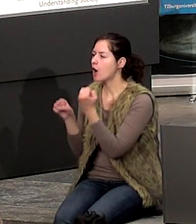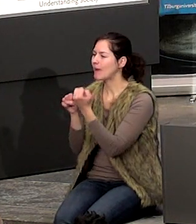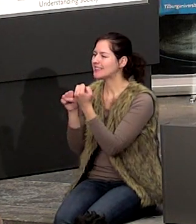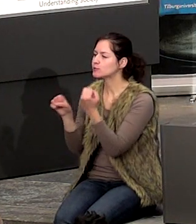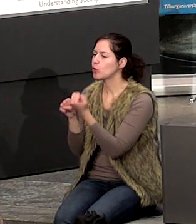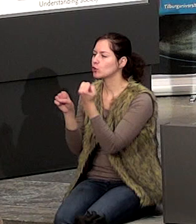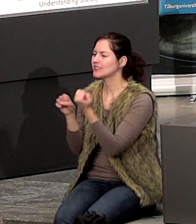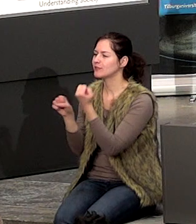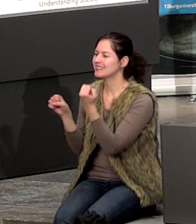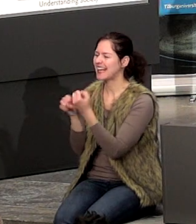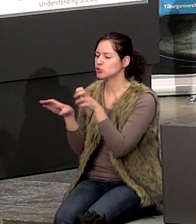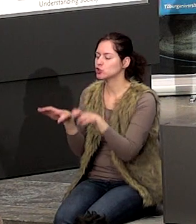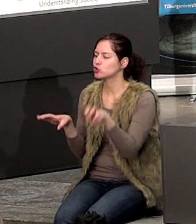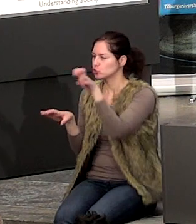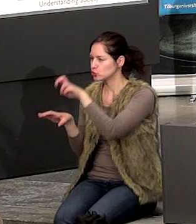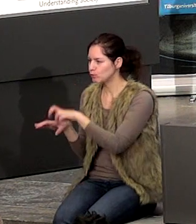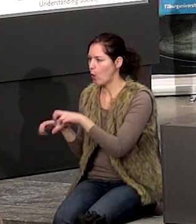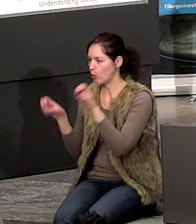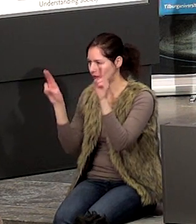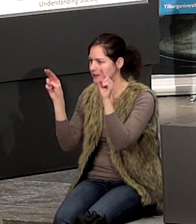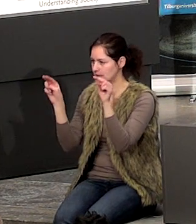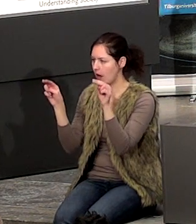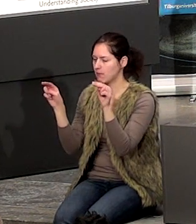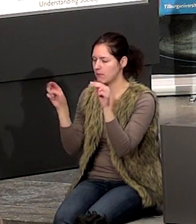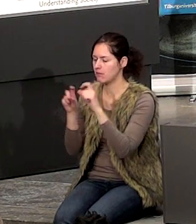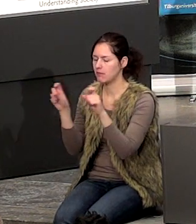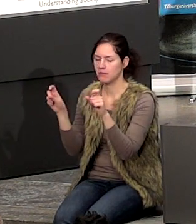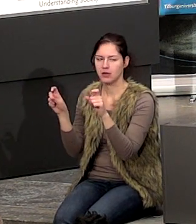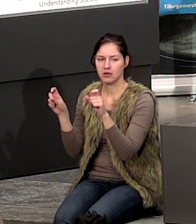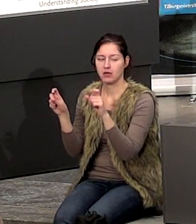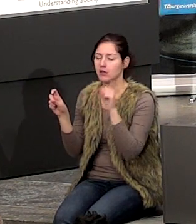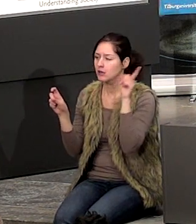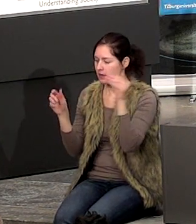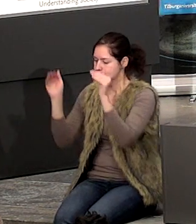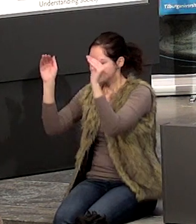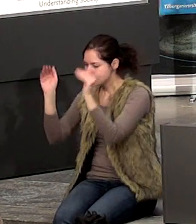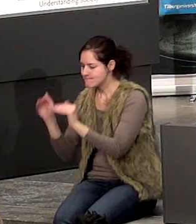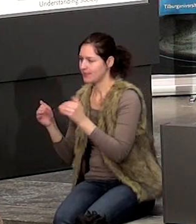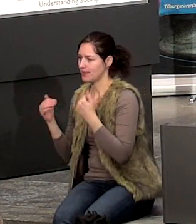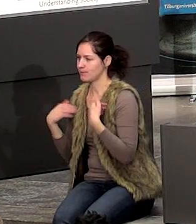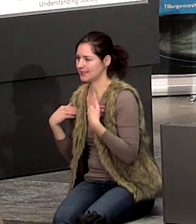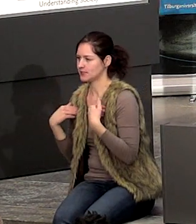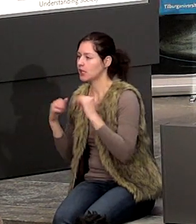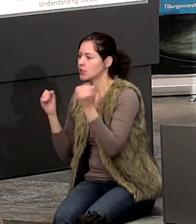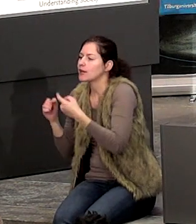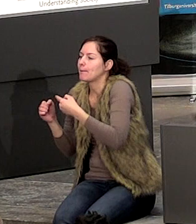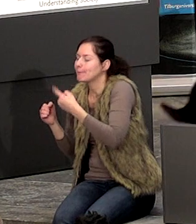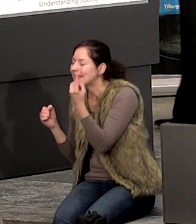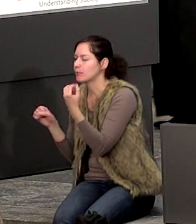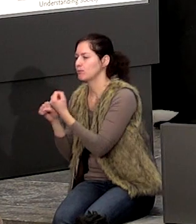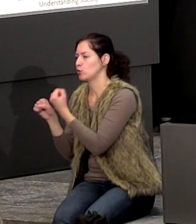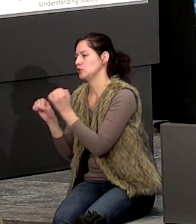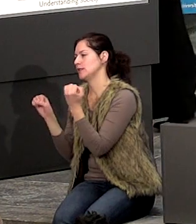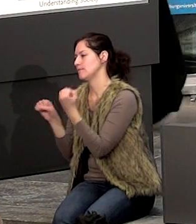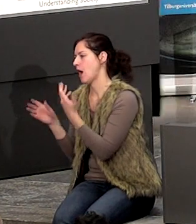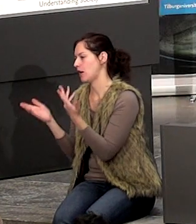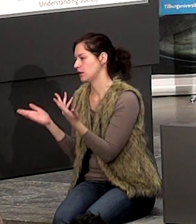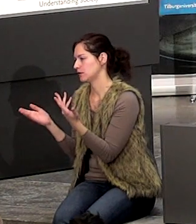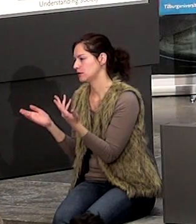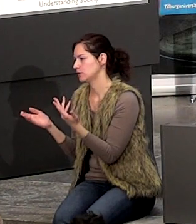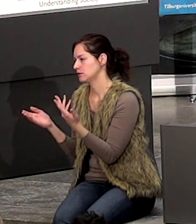hè? Hier zie je dat veel minder mensen veel meer productie kunnen maken. En dat is eigenlijk de kerngedachte